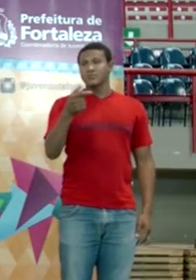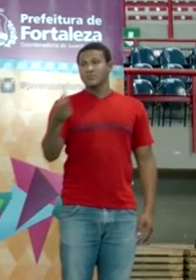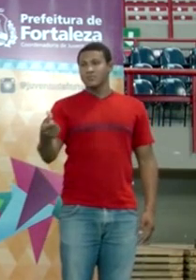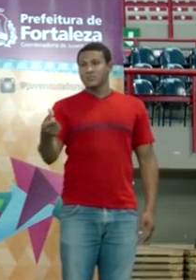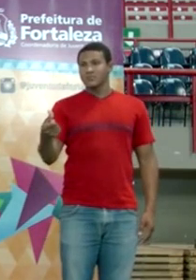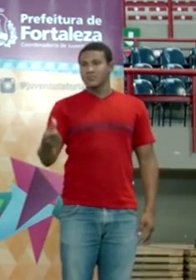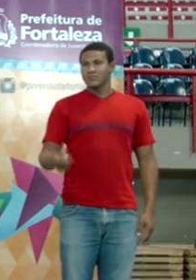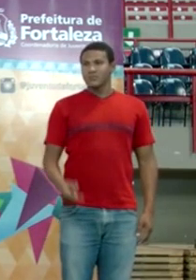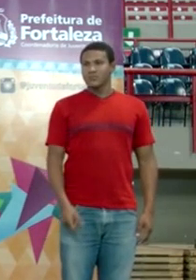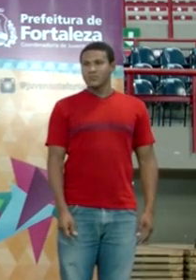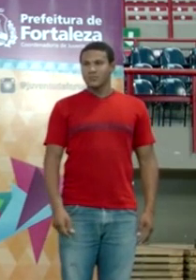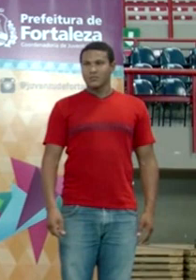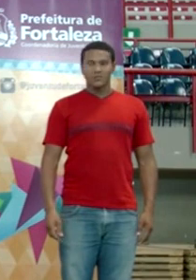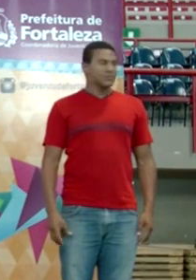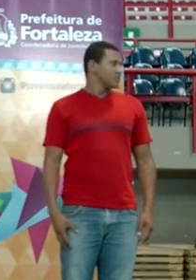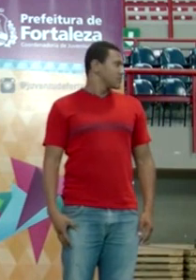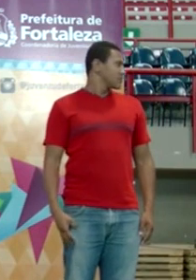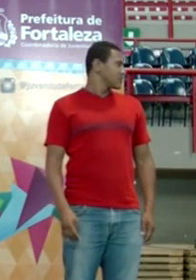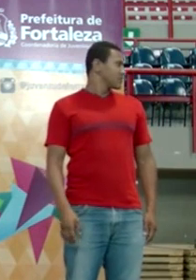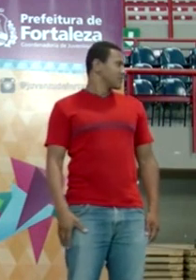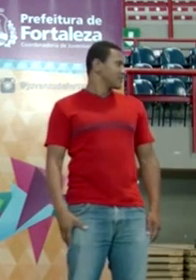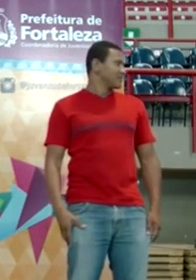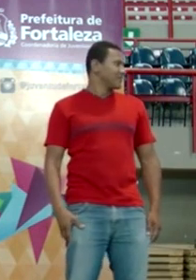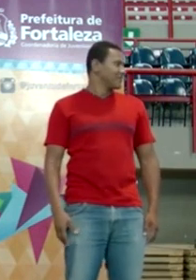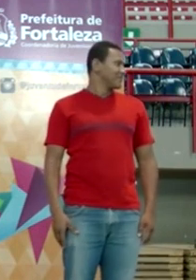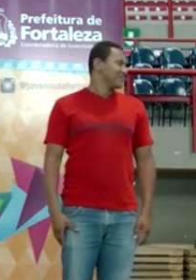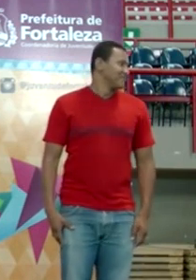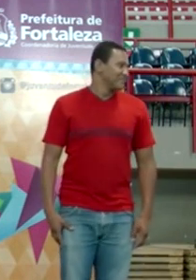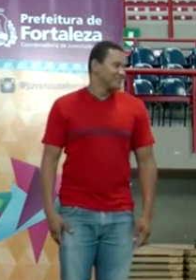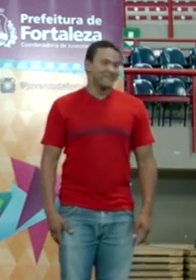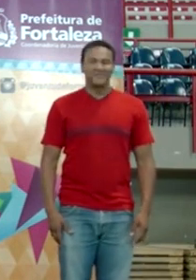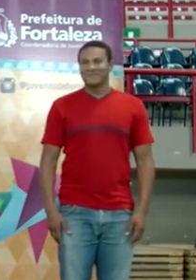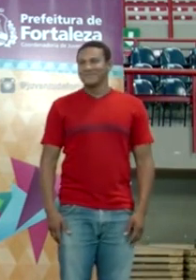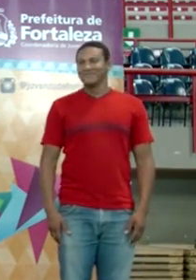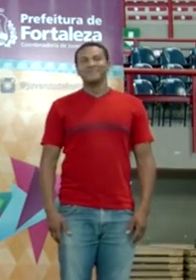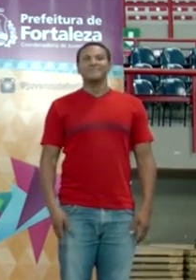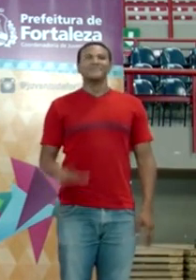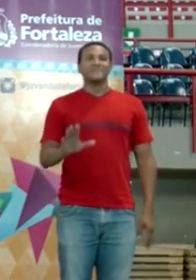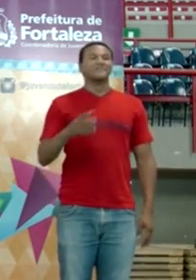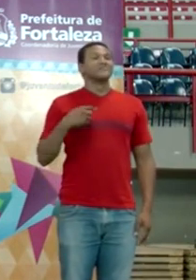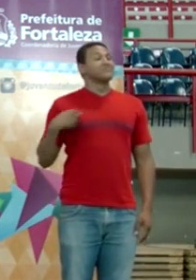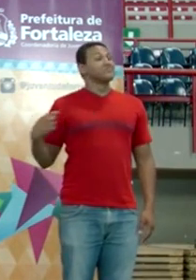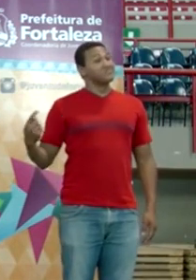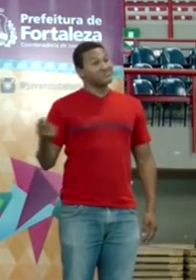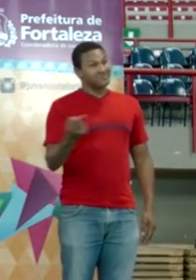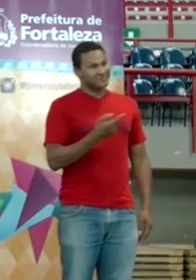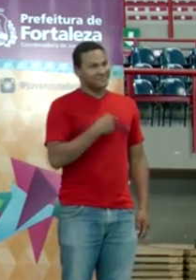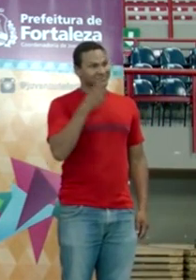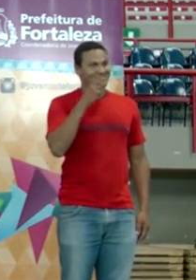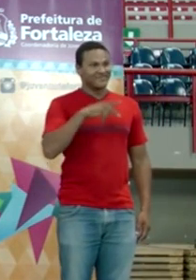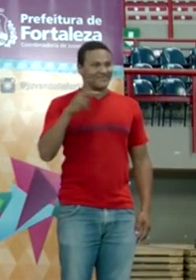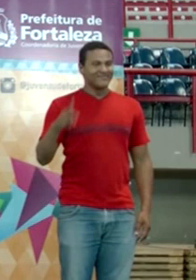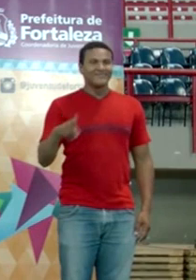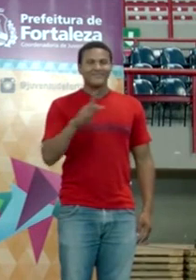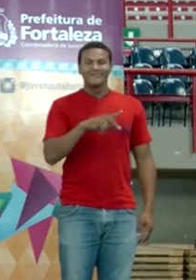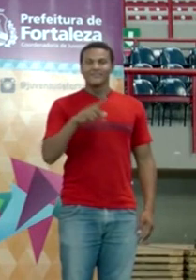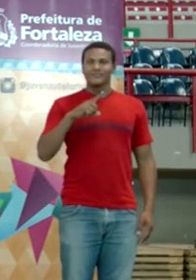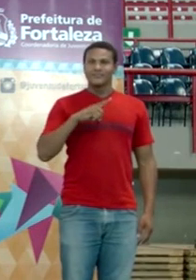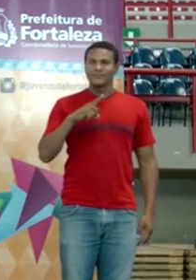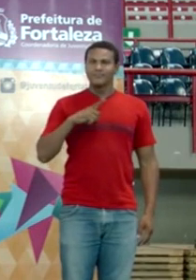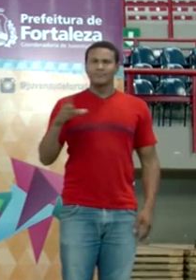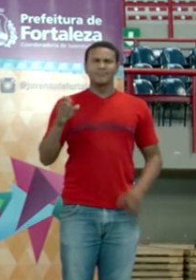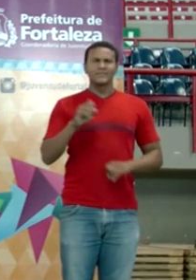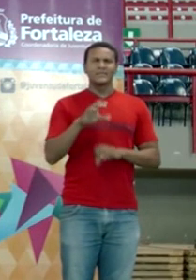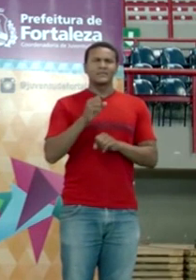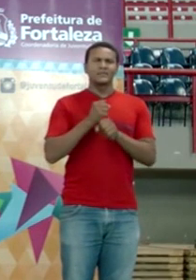Galera, nós professores, eu por exemplo, tenho mais de 25 anos dando aula em cursinhos.